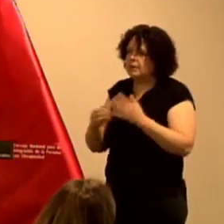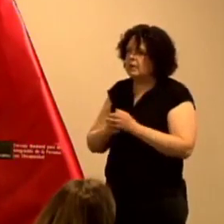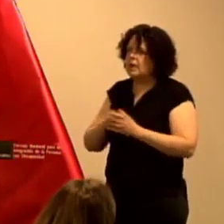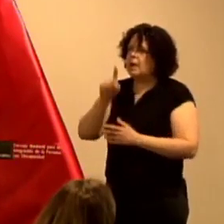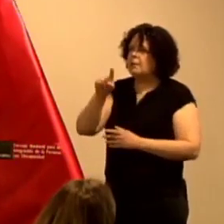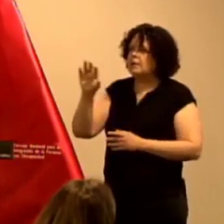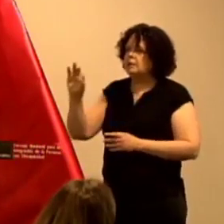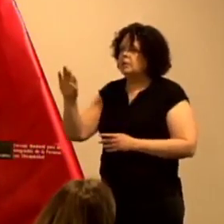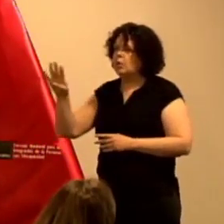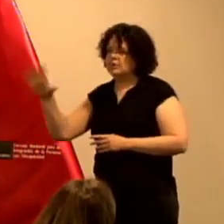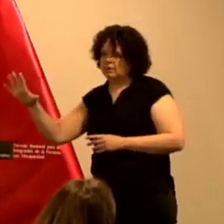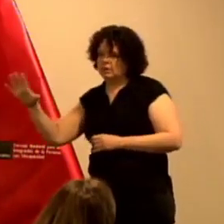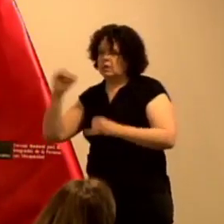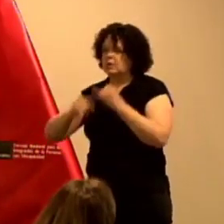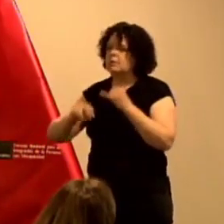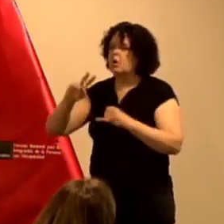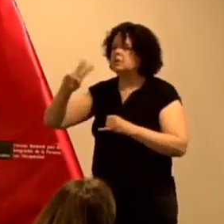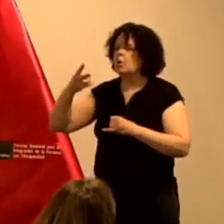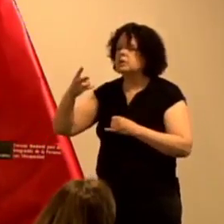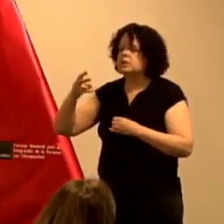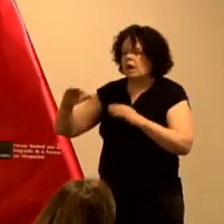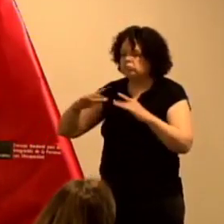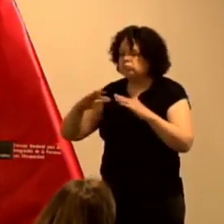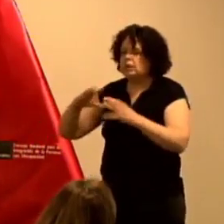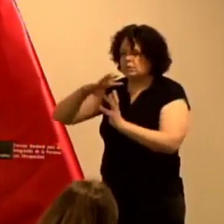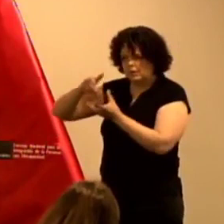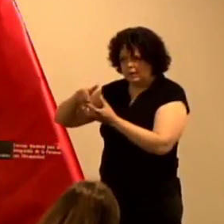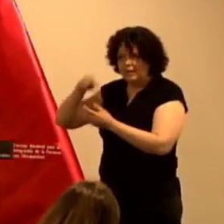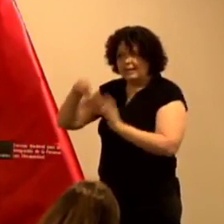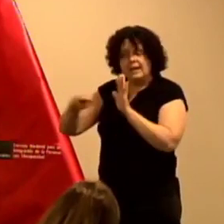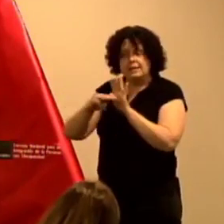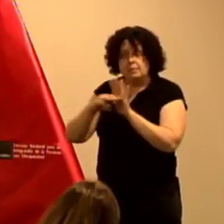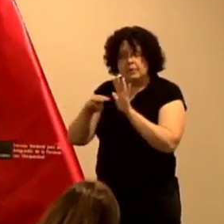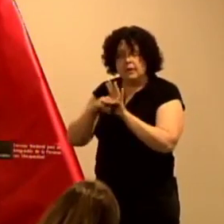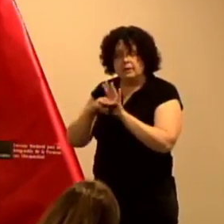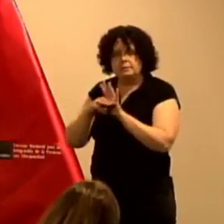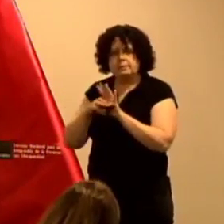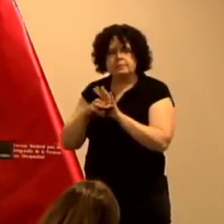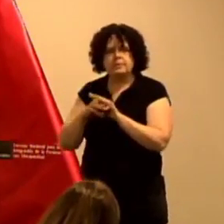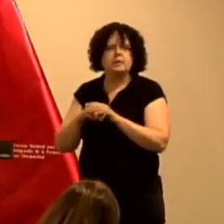año 1945, cuando terminó la Segunda Guerra Mundial. Este modelo, dominado de la